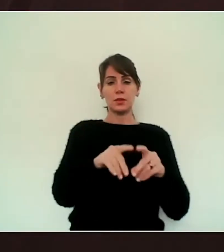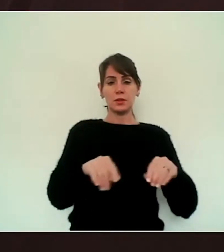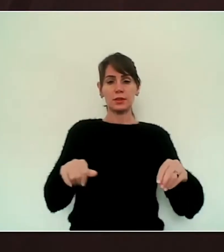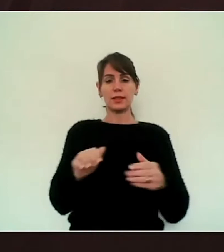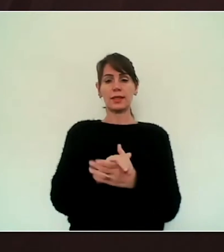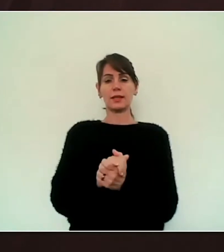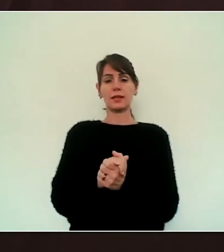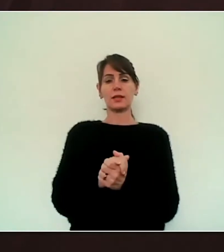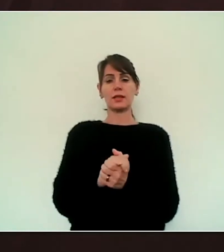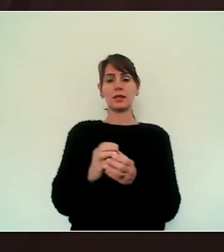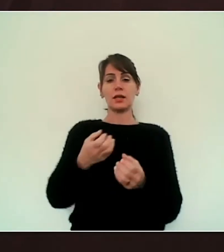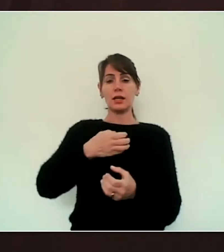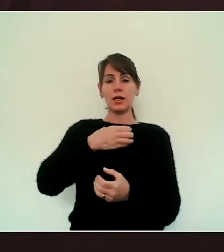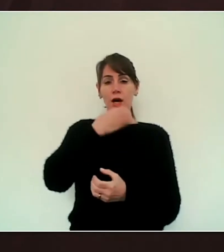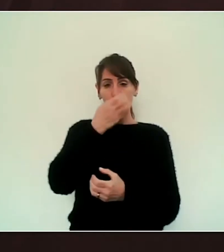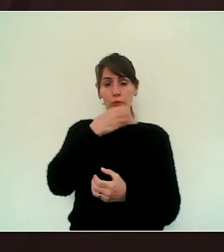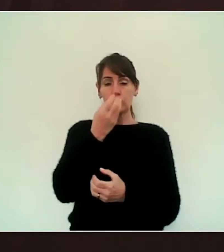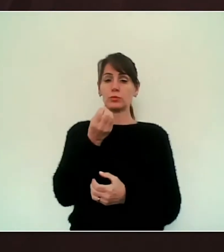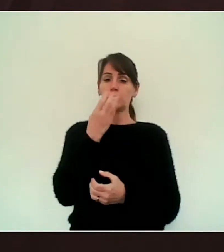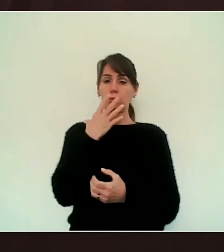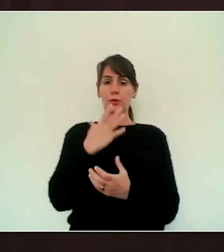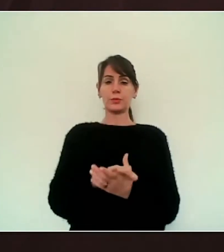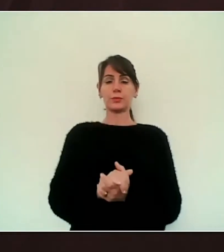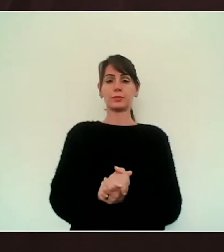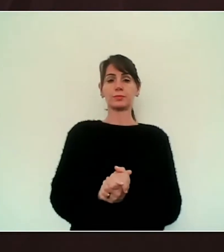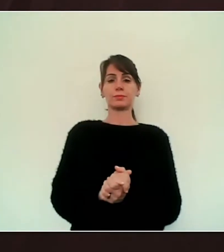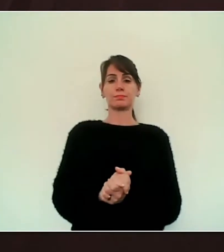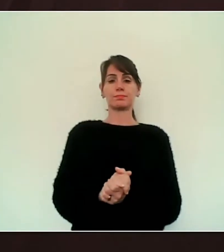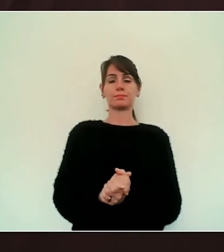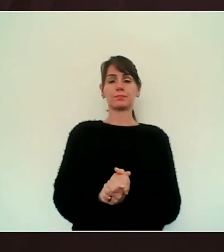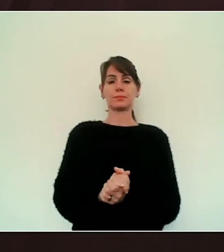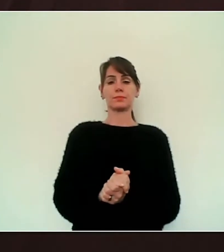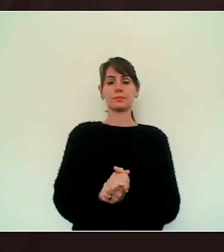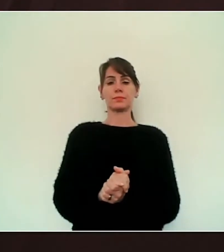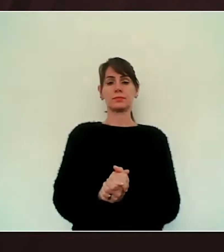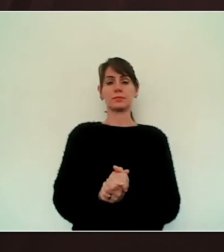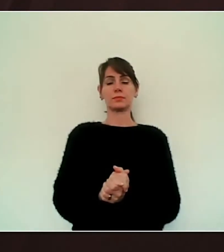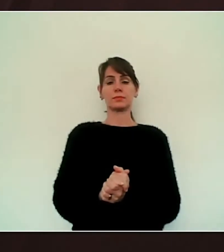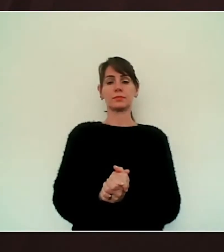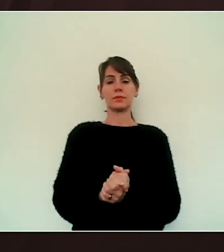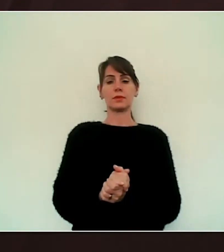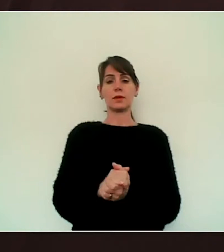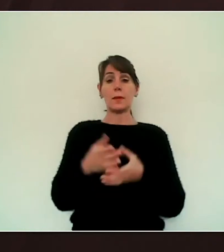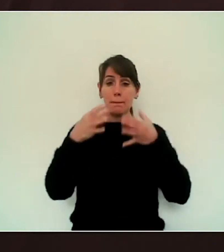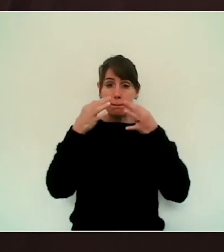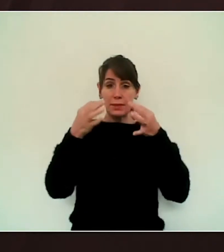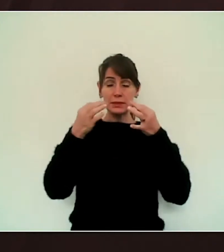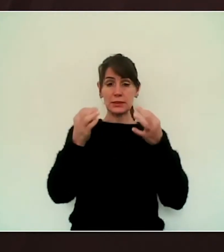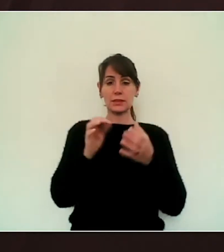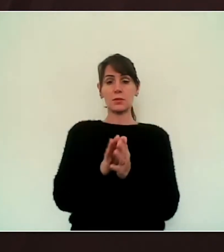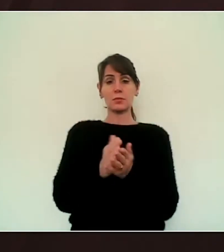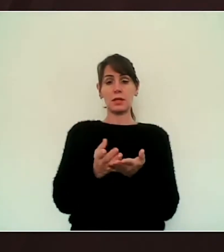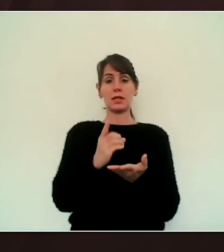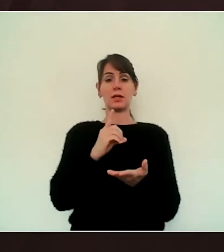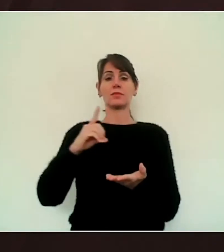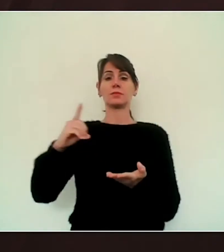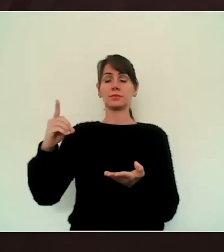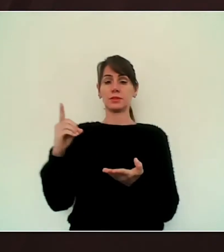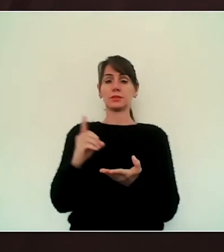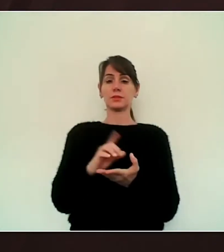30 por um. Quem tem ouvidos para ouvir, ouça.